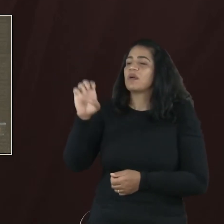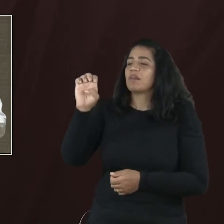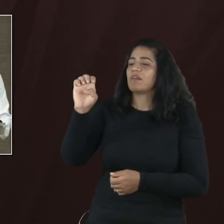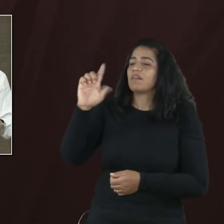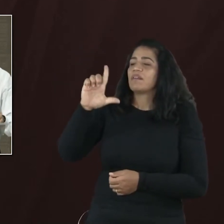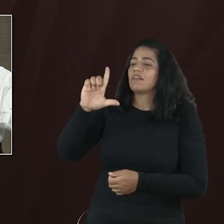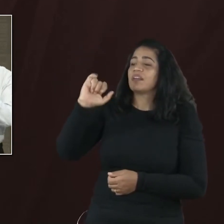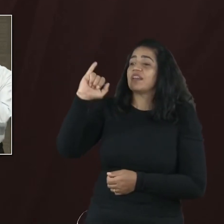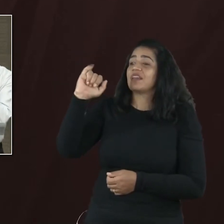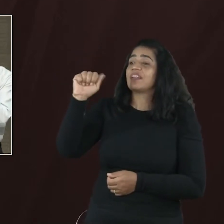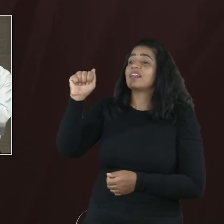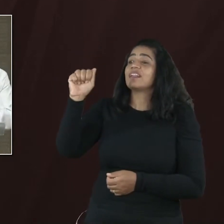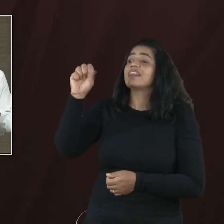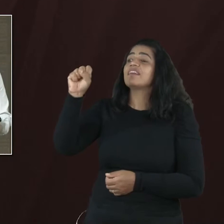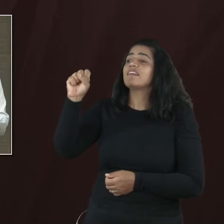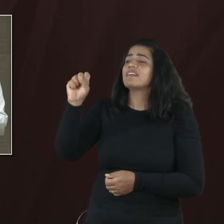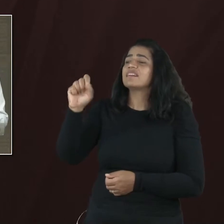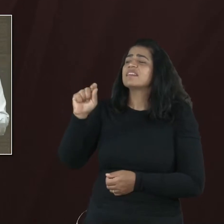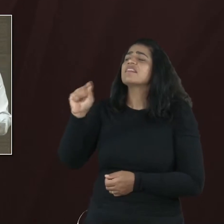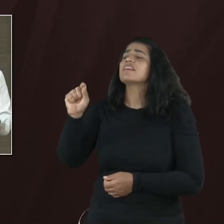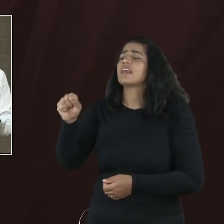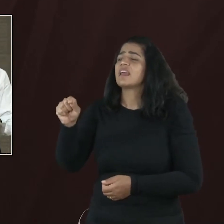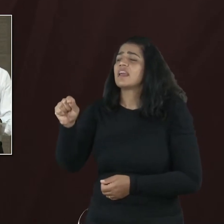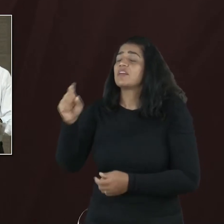O Espírito Santo achou você. Mas você estava onde?